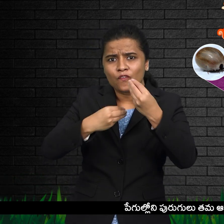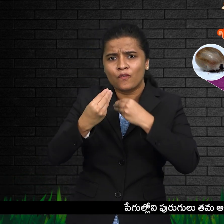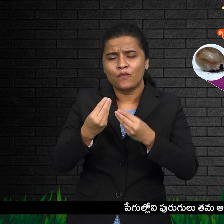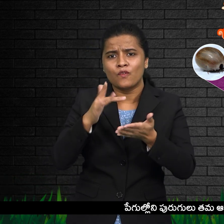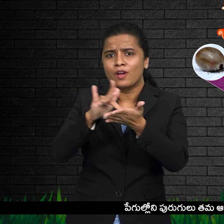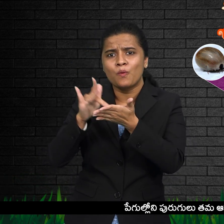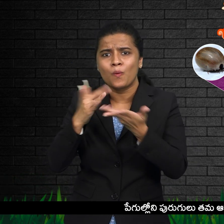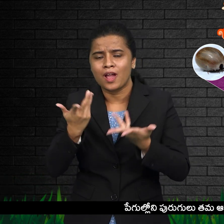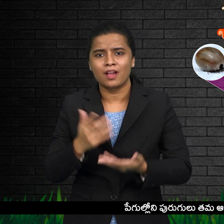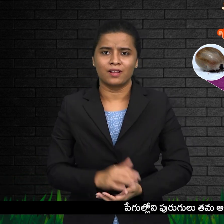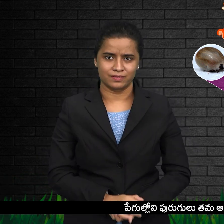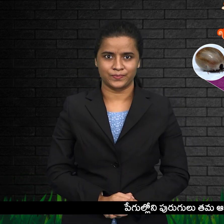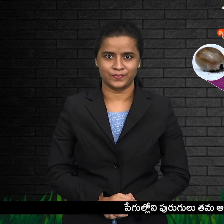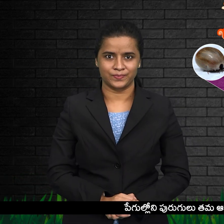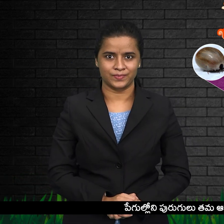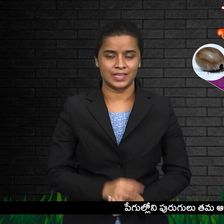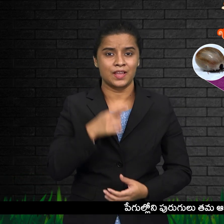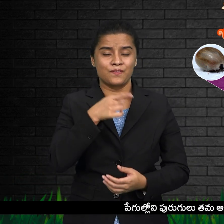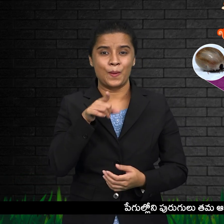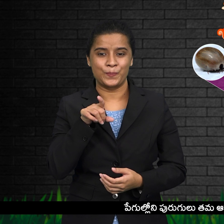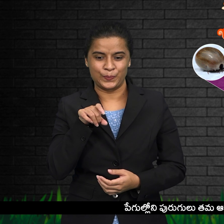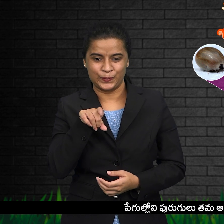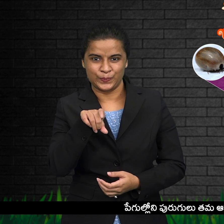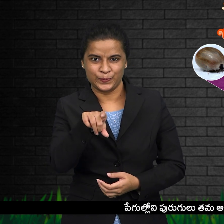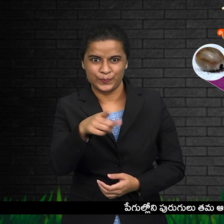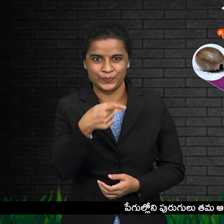పేగుల్లోని పురుగులు తమ ఆహారాన్ని ఎక్కడి నుంచి పొందుతాయి?